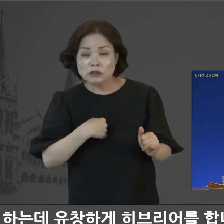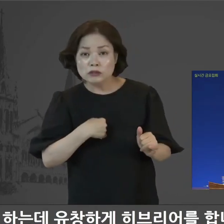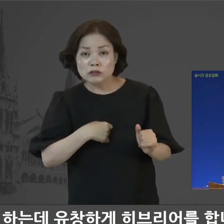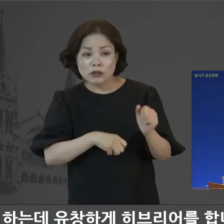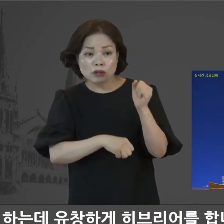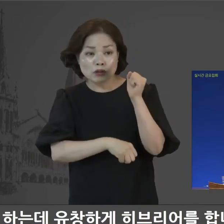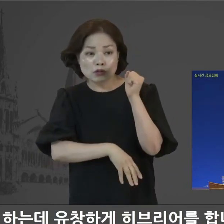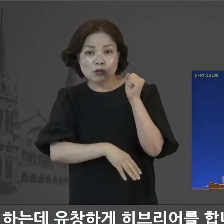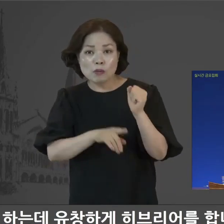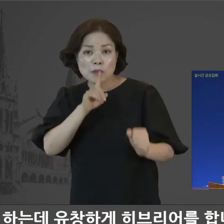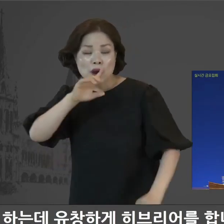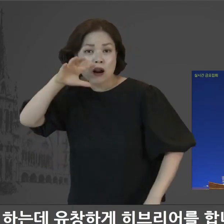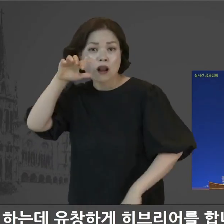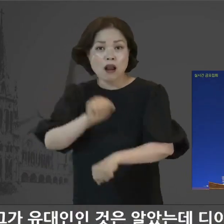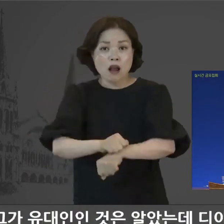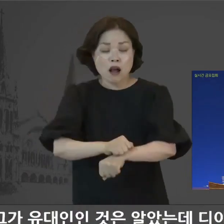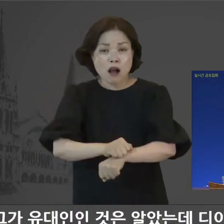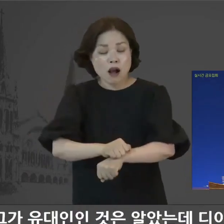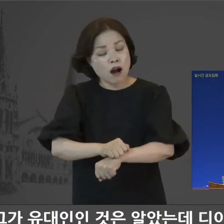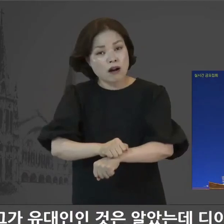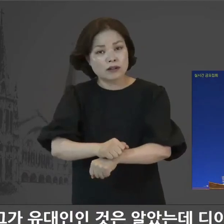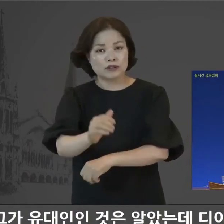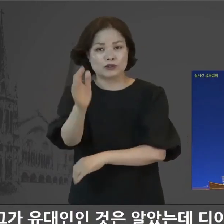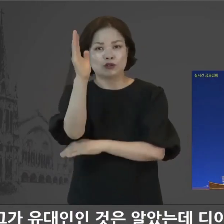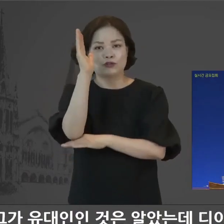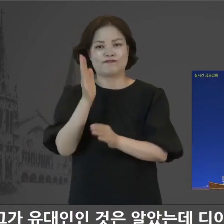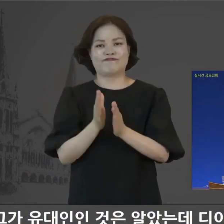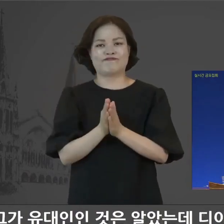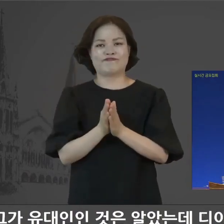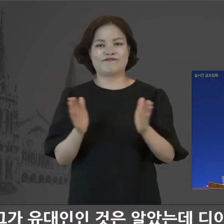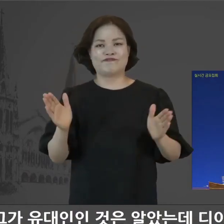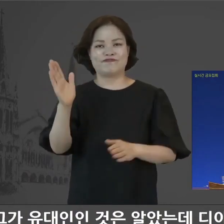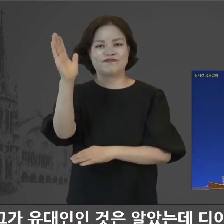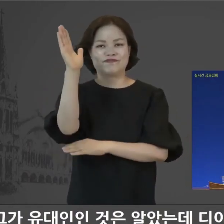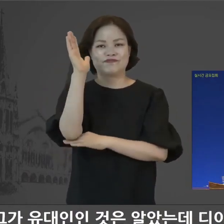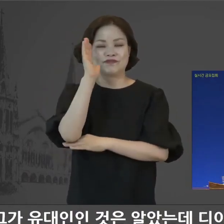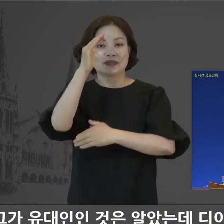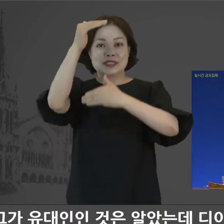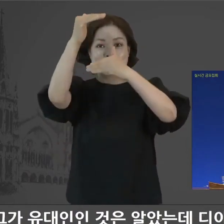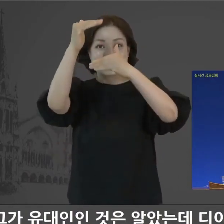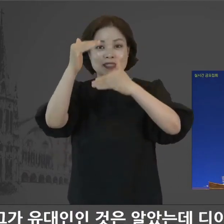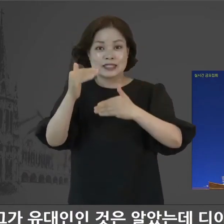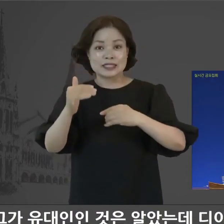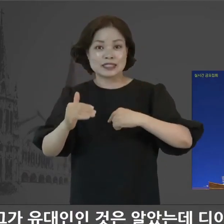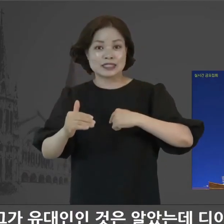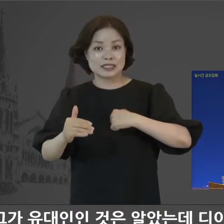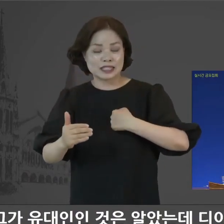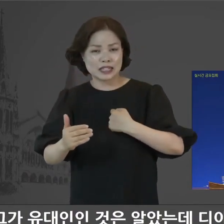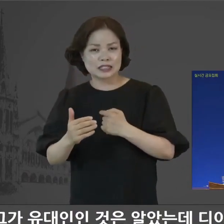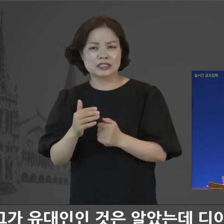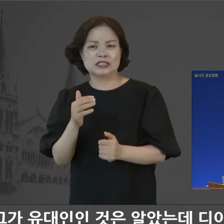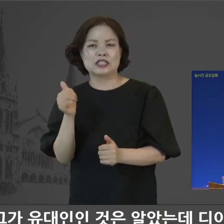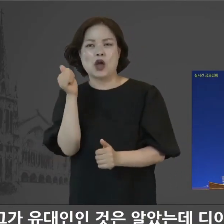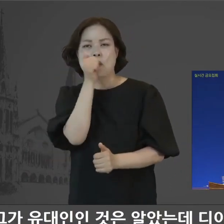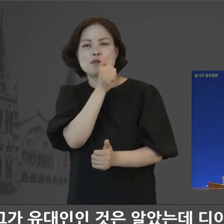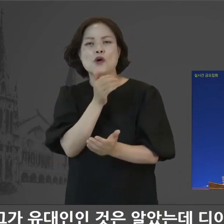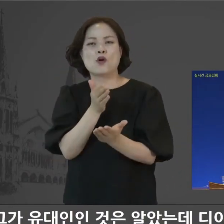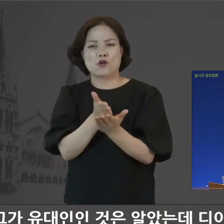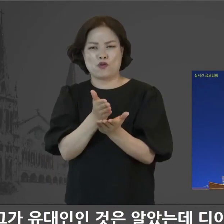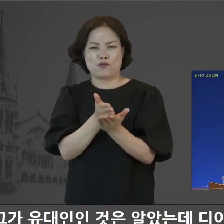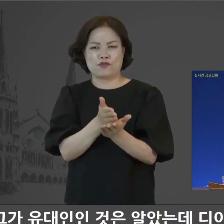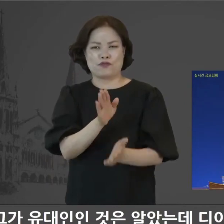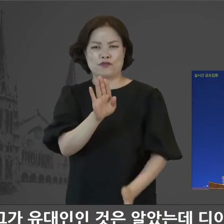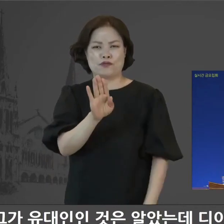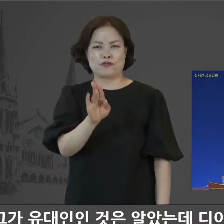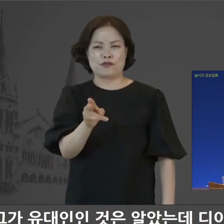모국어를 굉장히 잘하는 겁니다. 그래서 오늘 이제 설교가 시작이 되었죠. 이 설교의 내용은 자기를 변론하는 것이었다. 이제